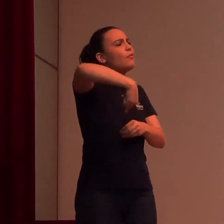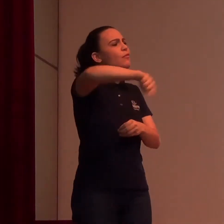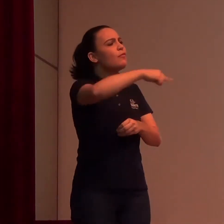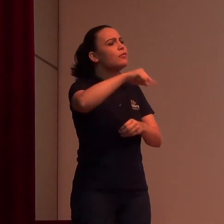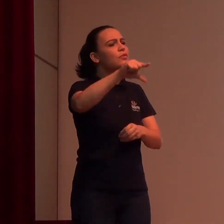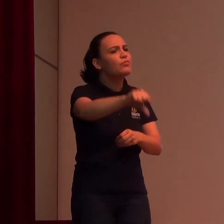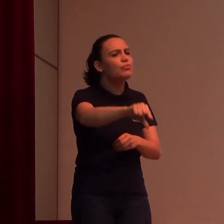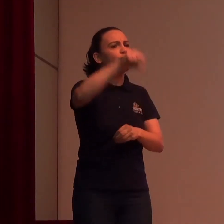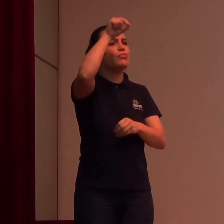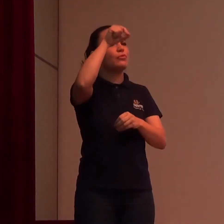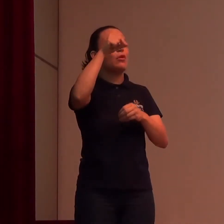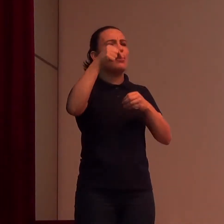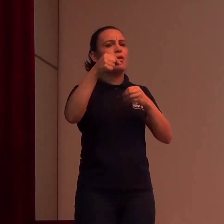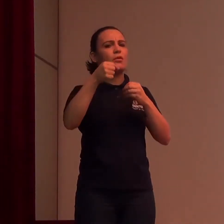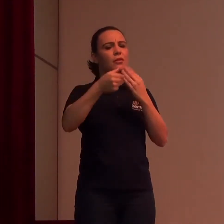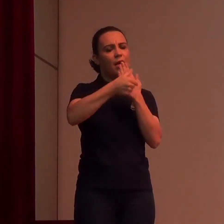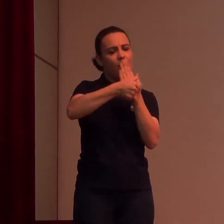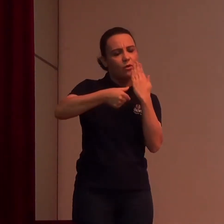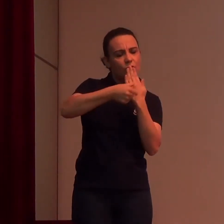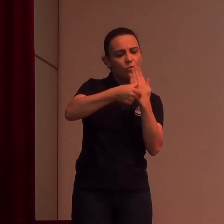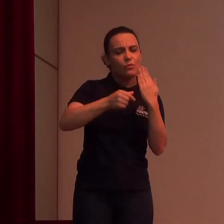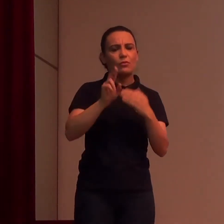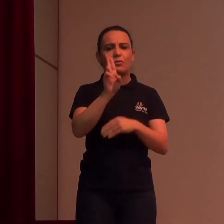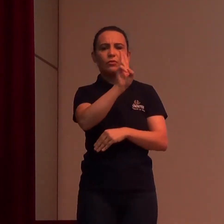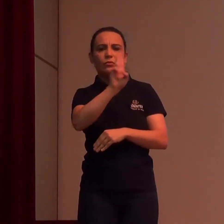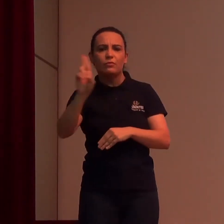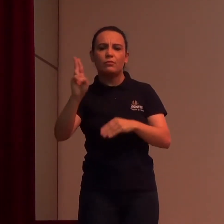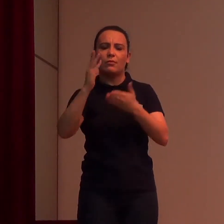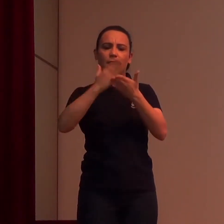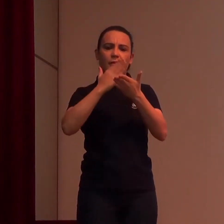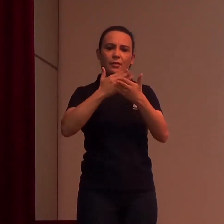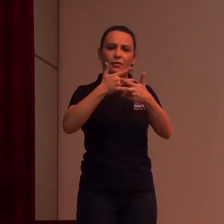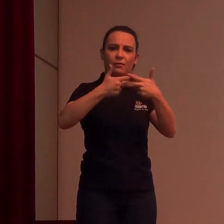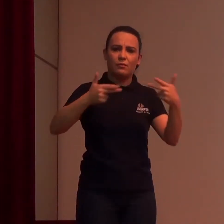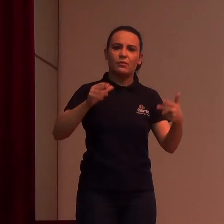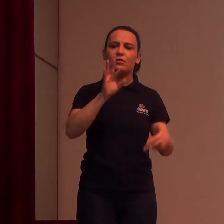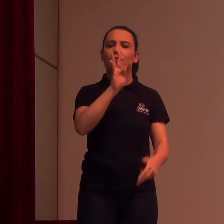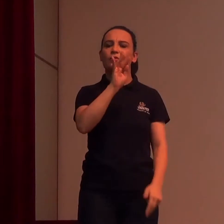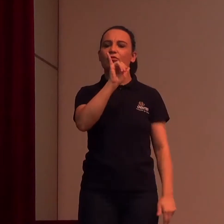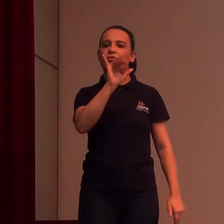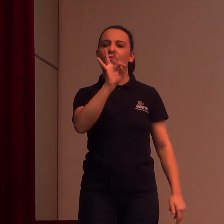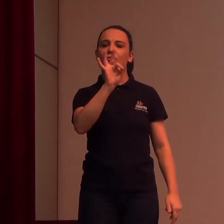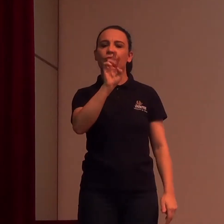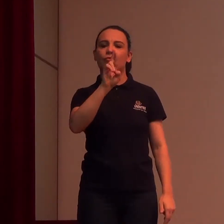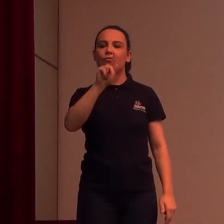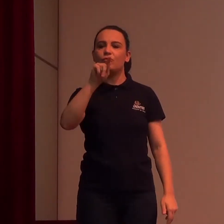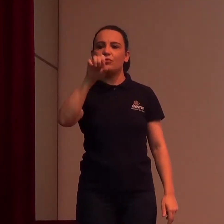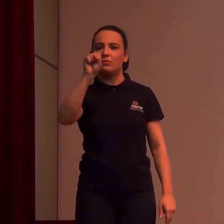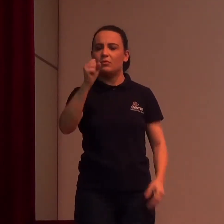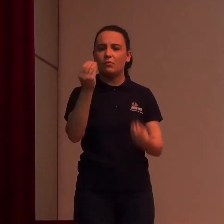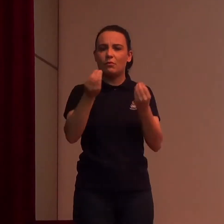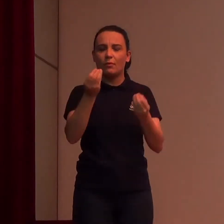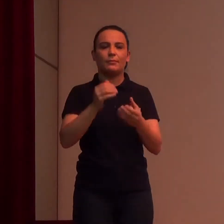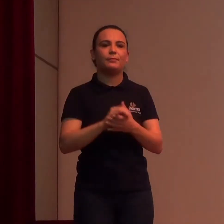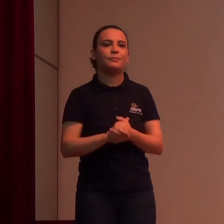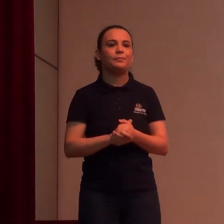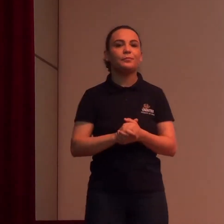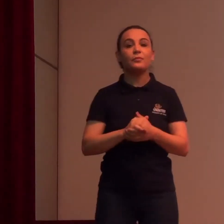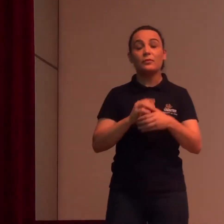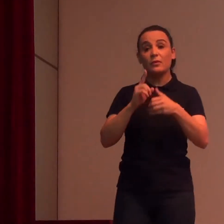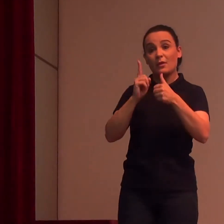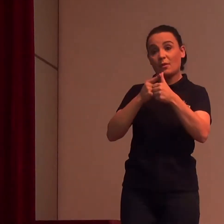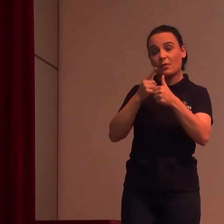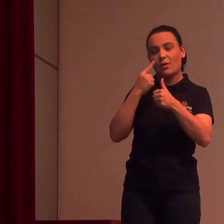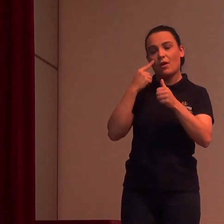edital, for a nossa captação for lei de incentivo, né? A gente escreve o projeto